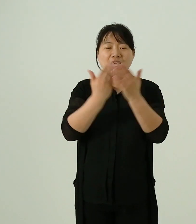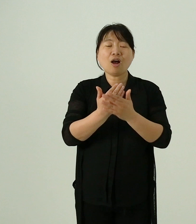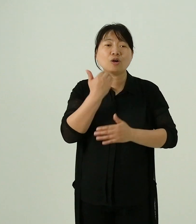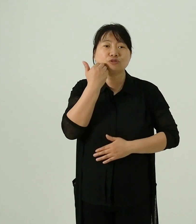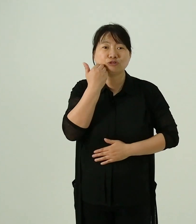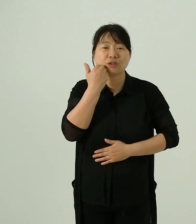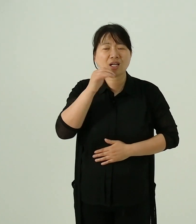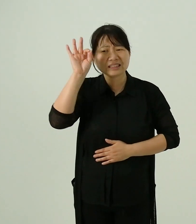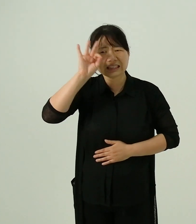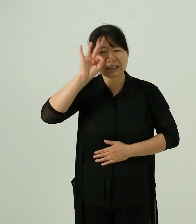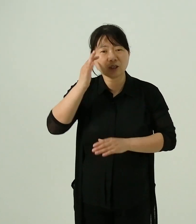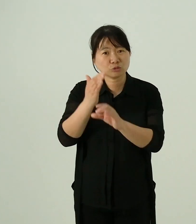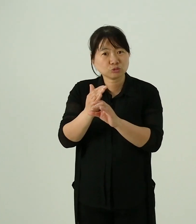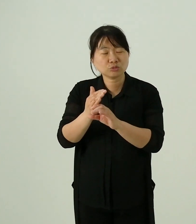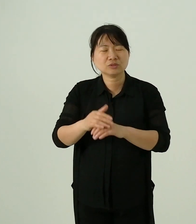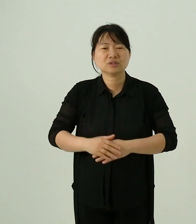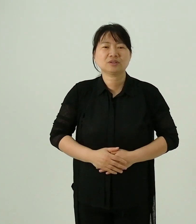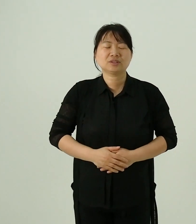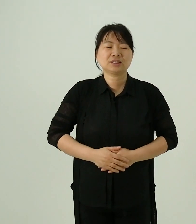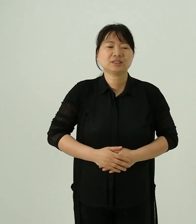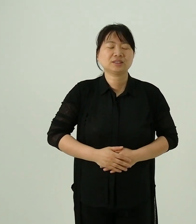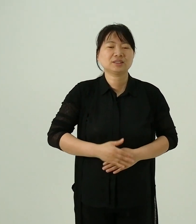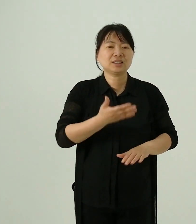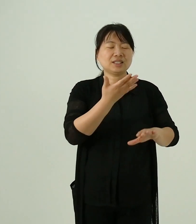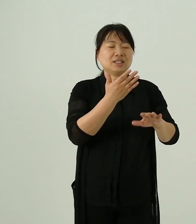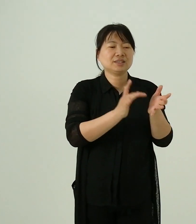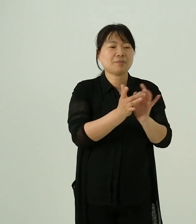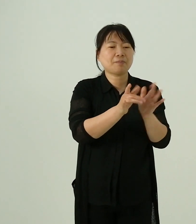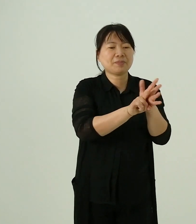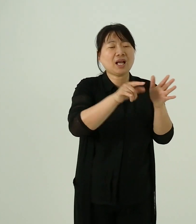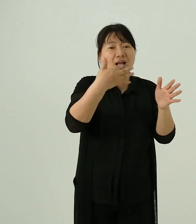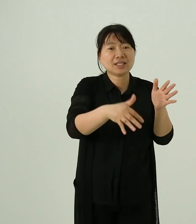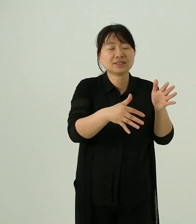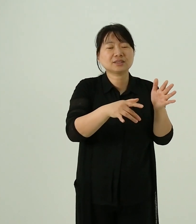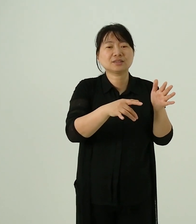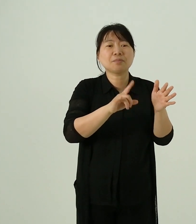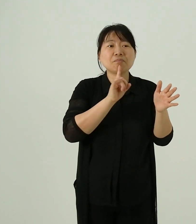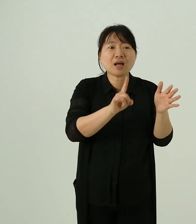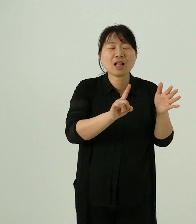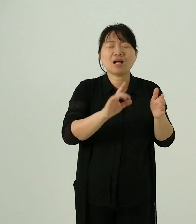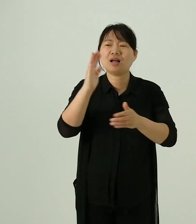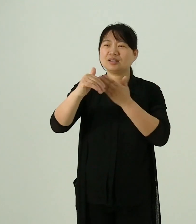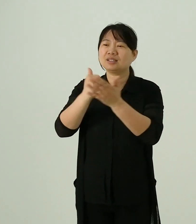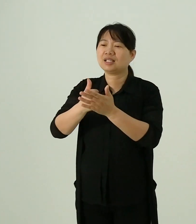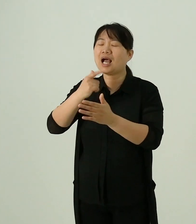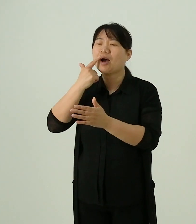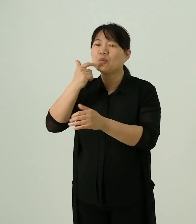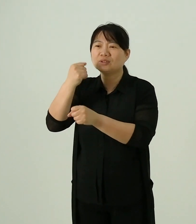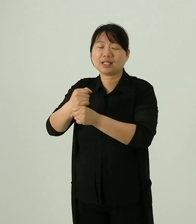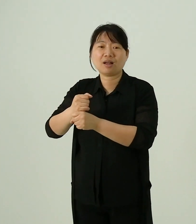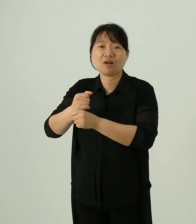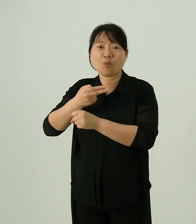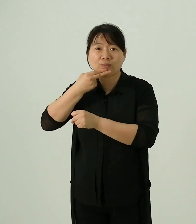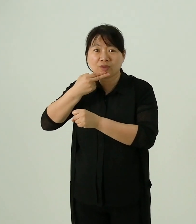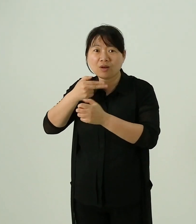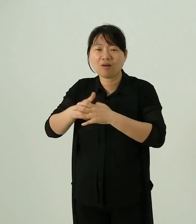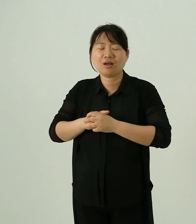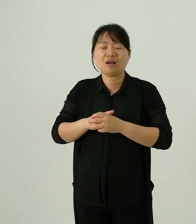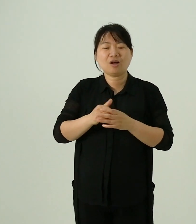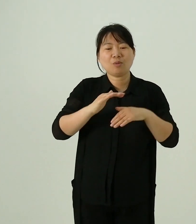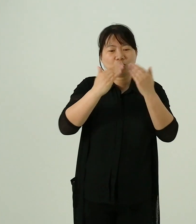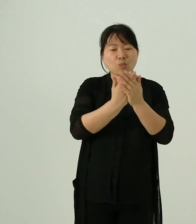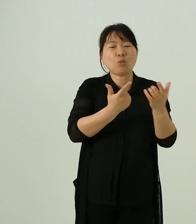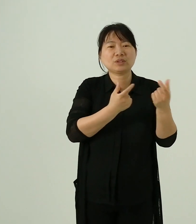누가 구하는 것. 여기 이방인이라는 말은 하나님을 아버지 삼지 않는